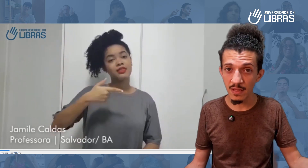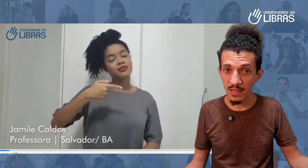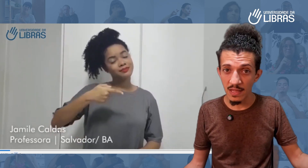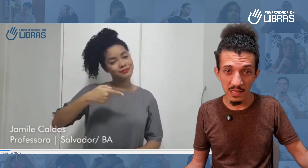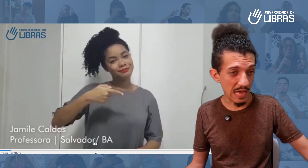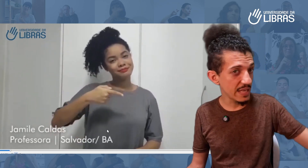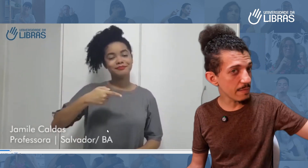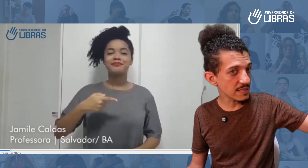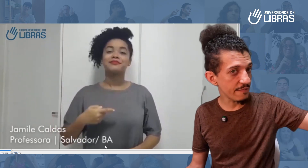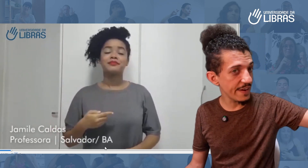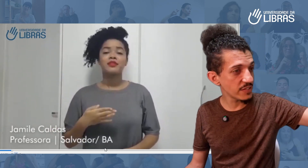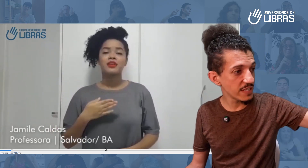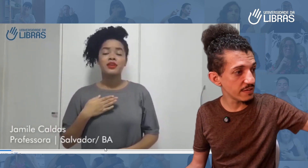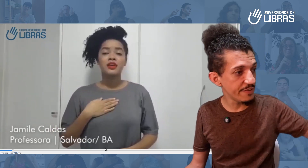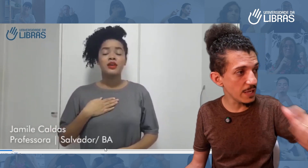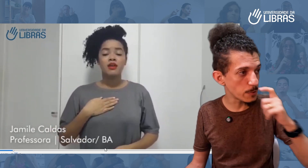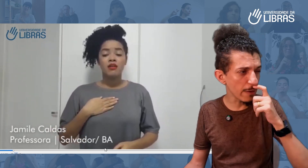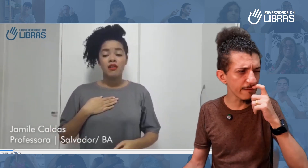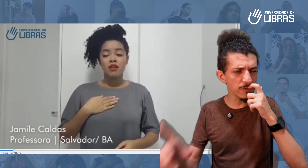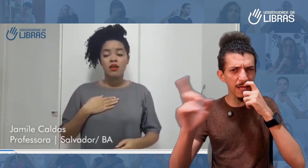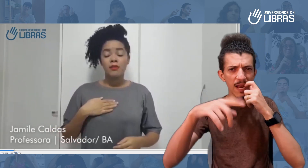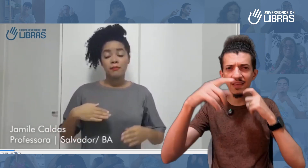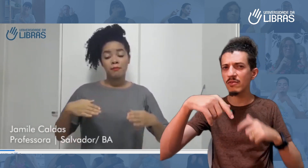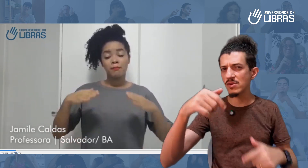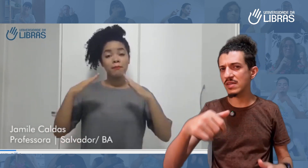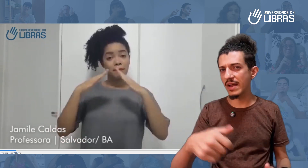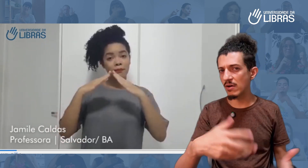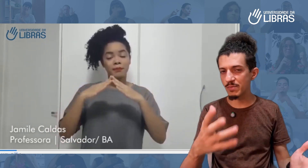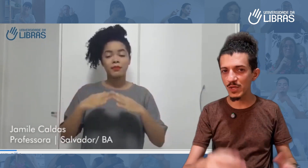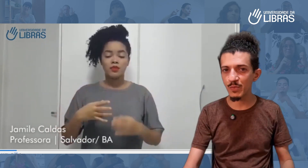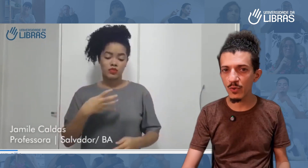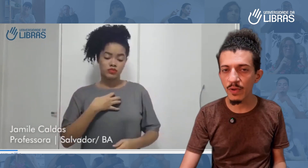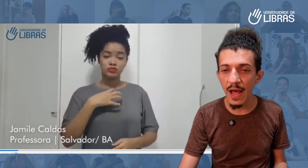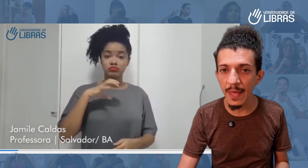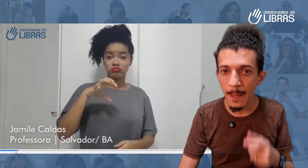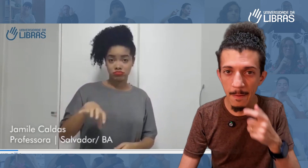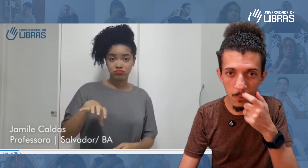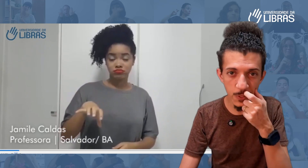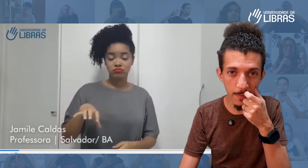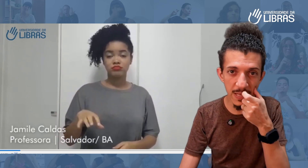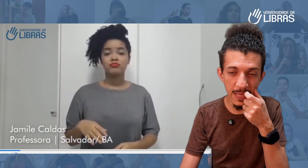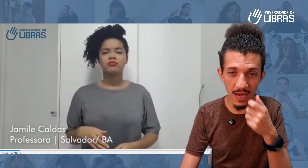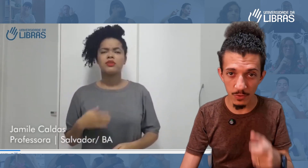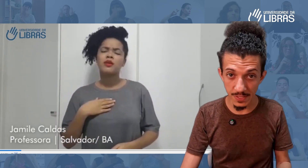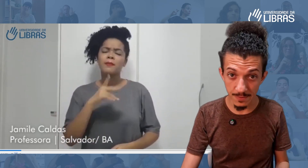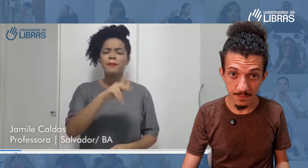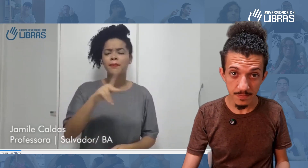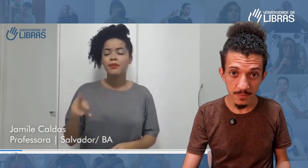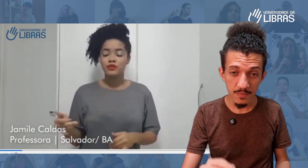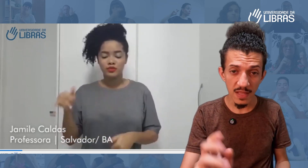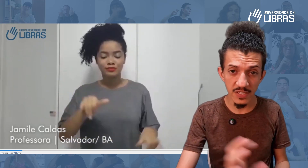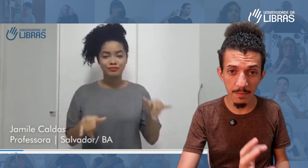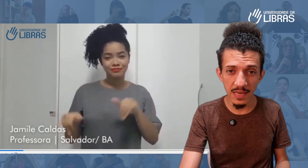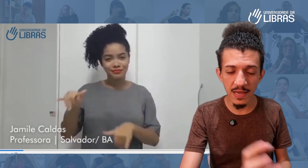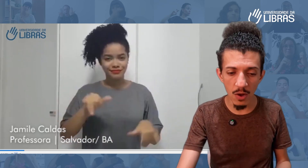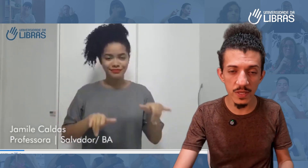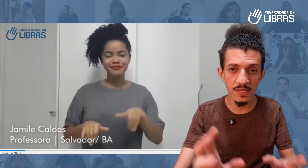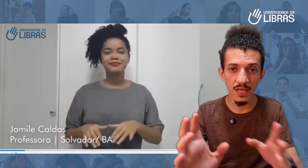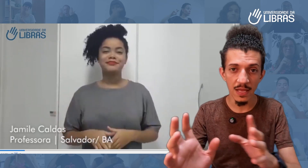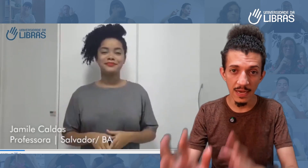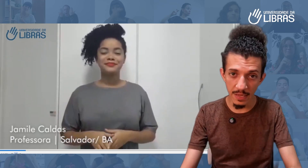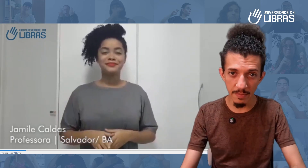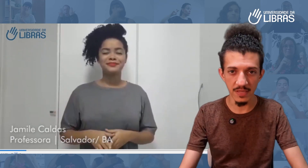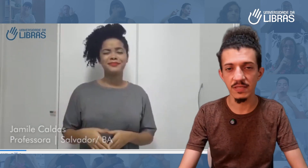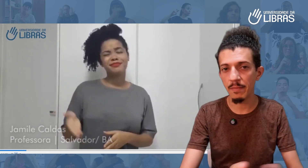pandemia. Aqui mais à frente nesse vídeo, tem um vídeo dela aqui no nosso canal, você pode procurar aí por Jamile Caldas. Jamile